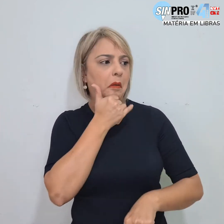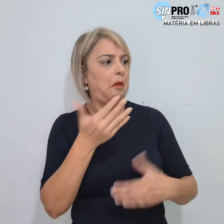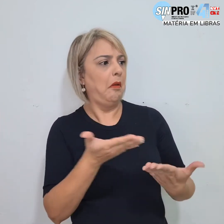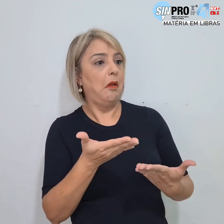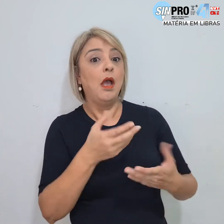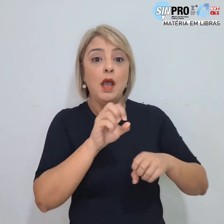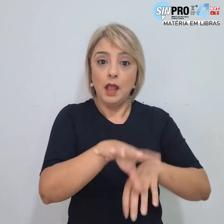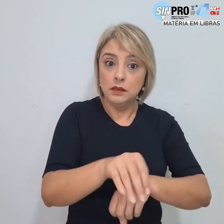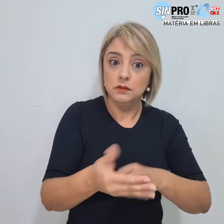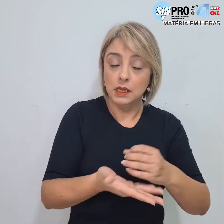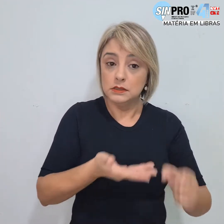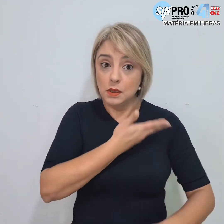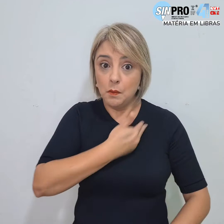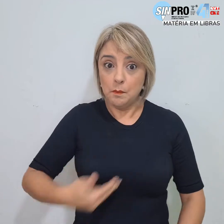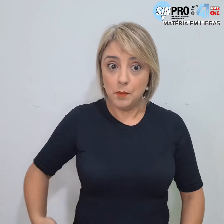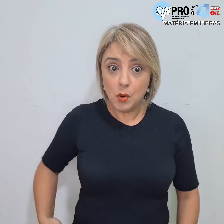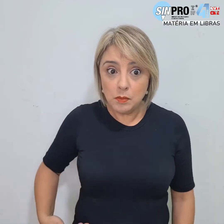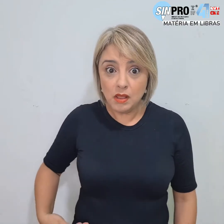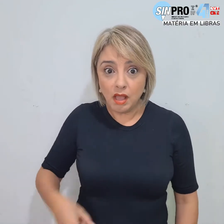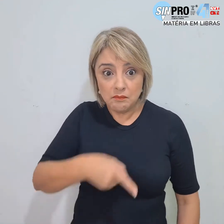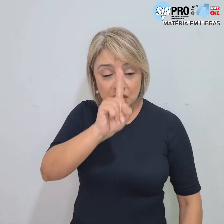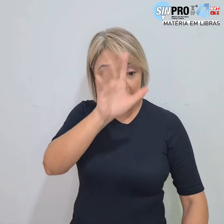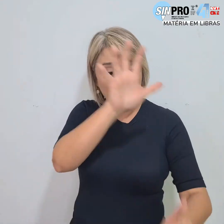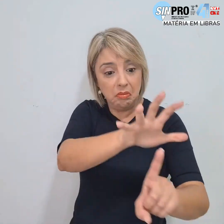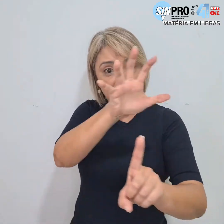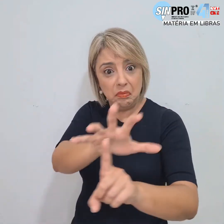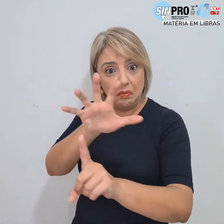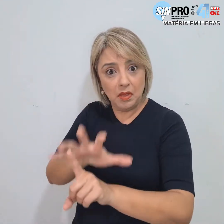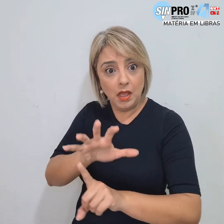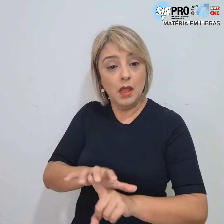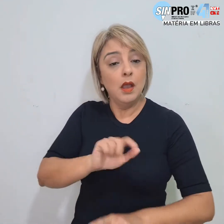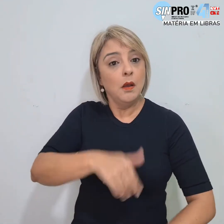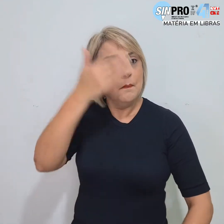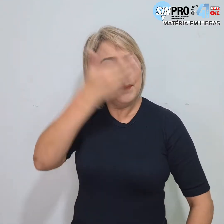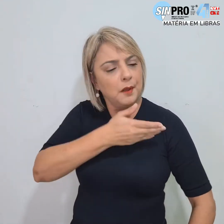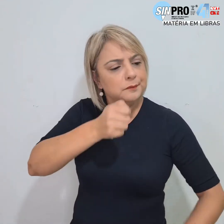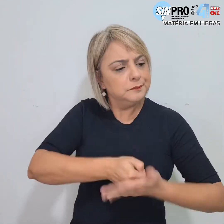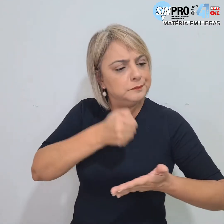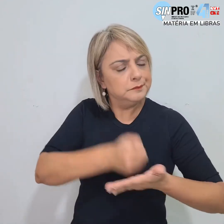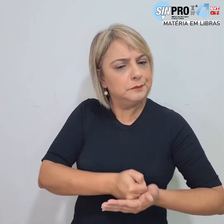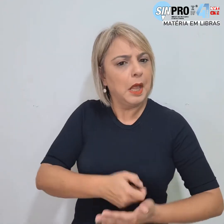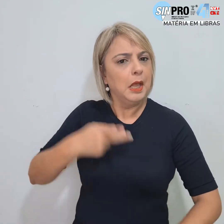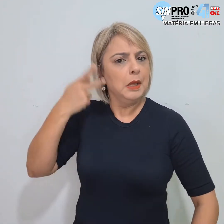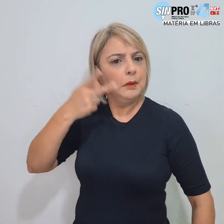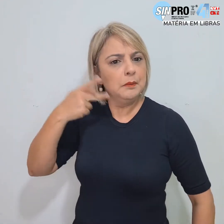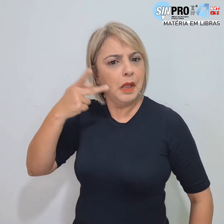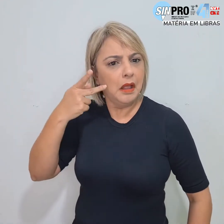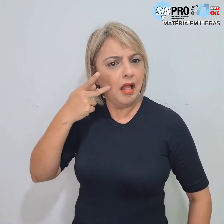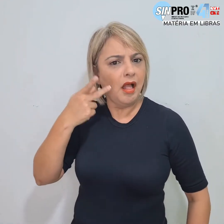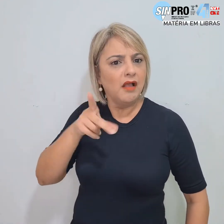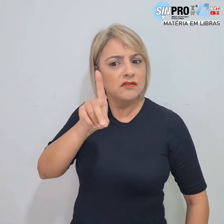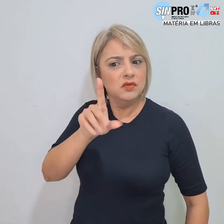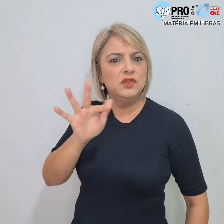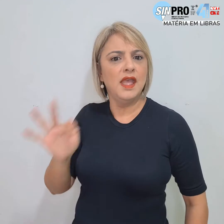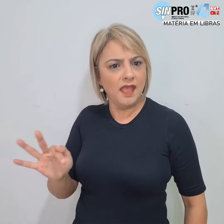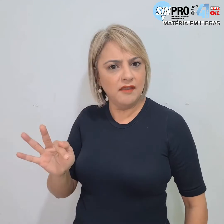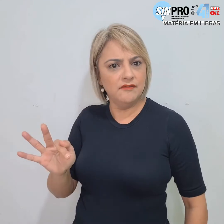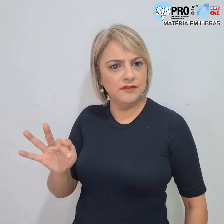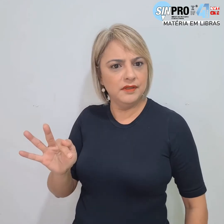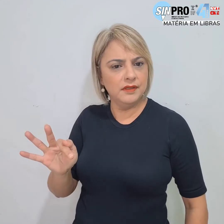A educação pública é um dos alvos, como prova a insistência de parlamentares distritais,